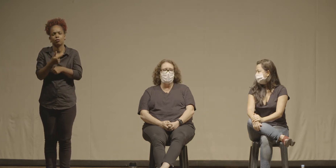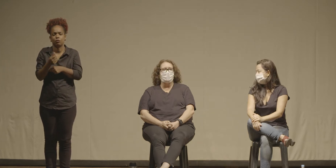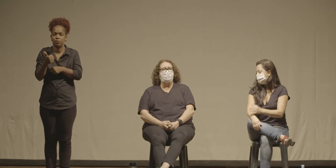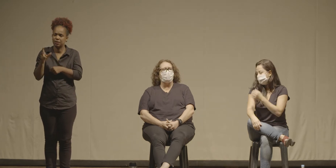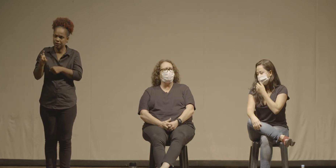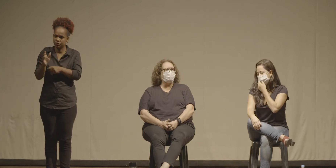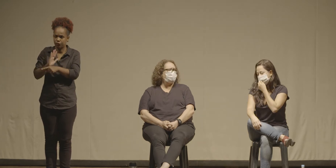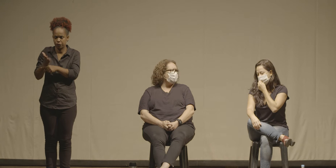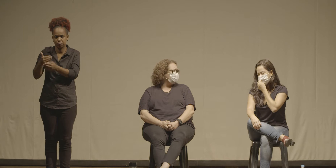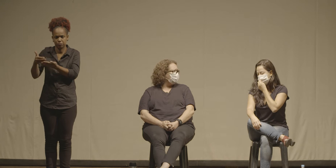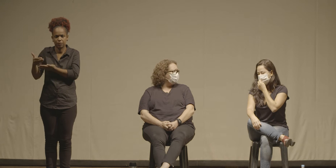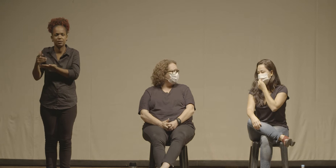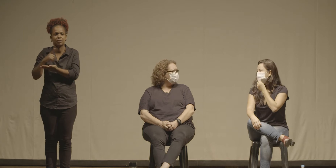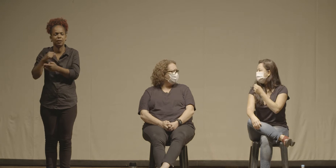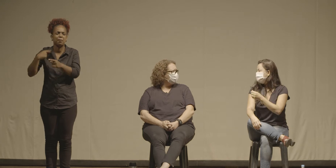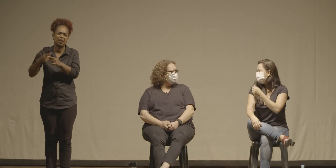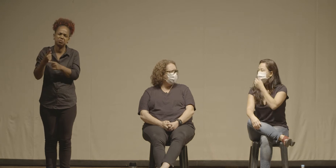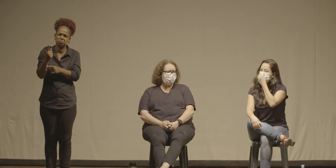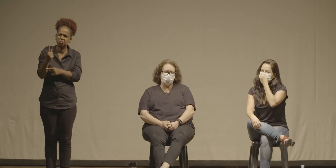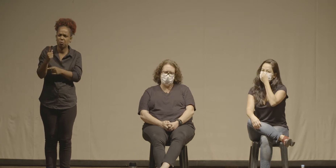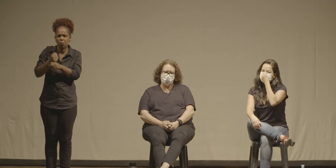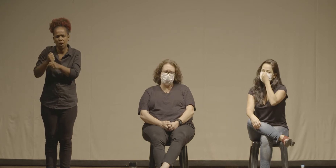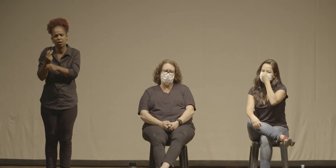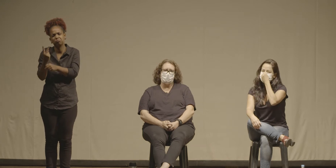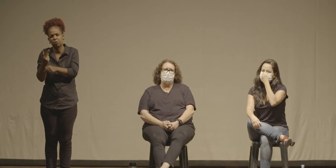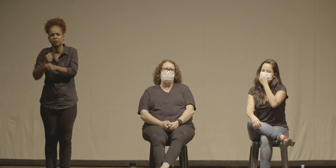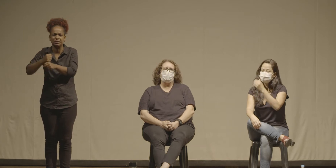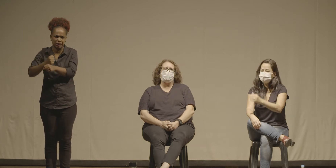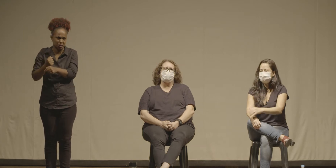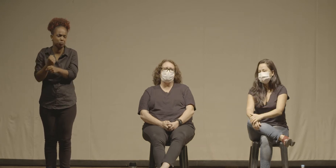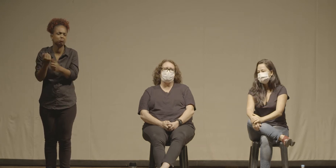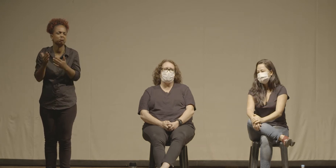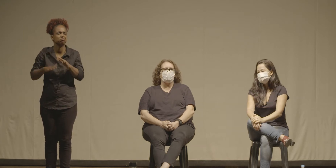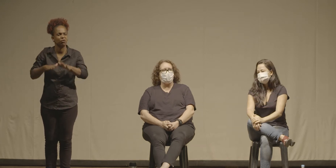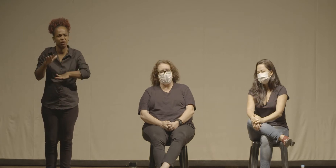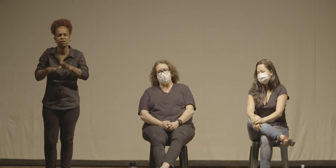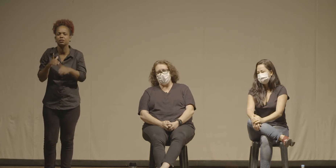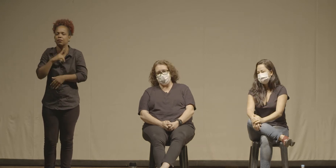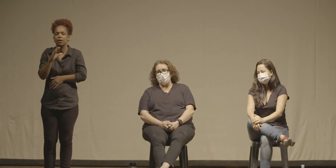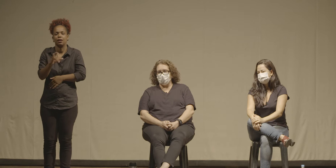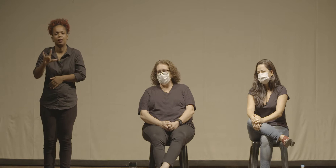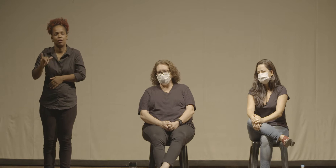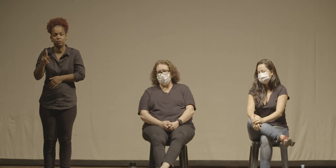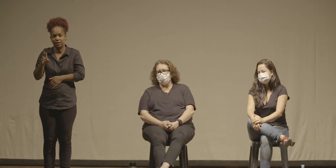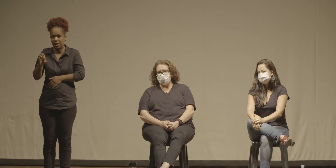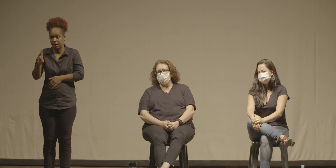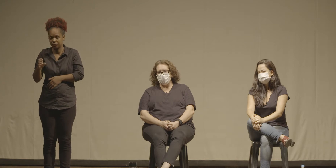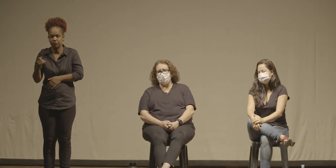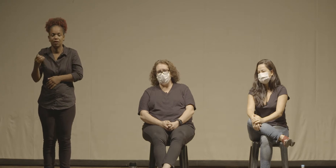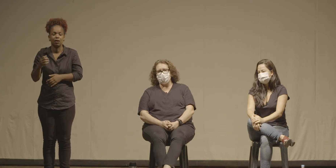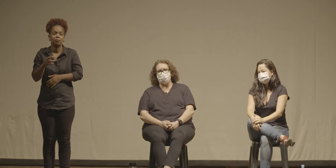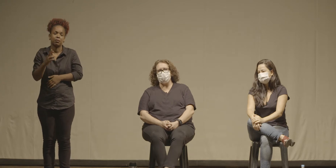filme, aí mais 1 ano, talvez 2 anos, para a Cláudia Guedes falar, olha,